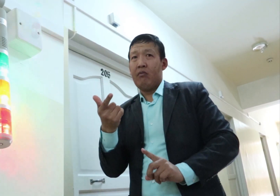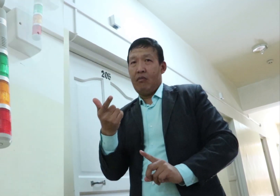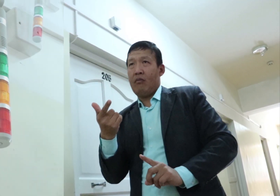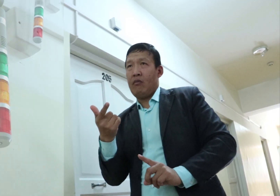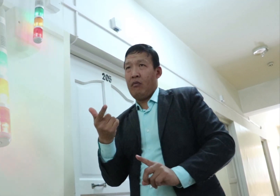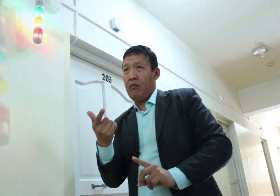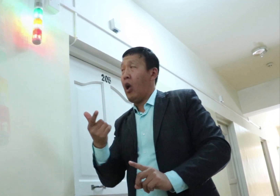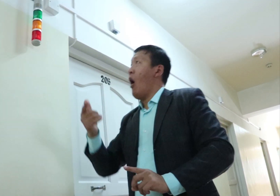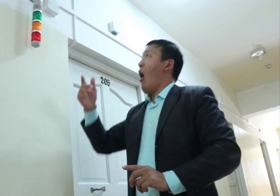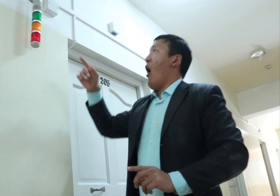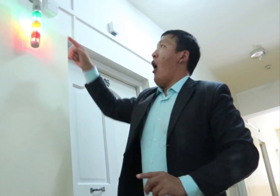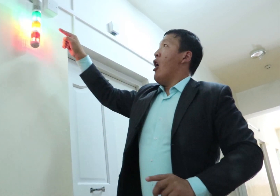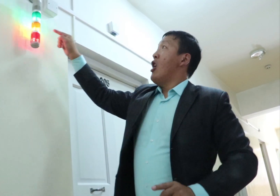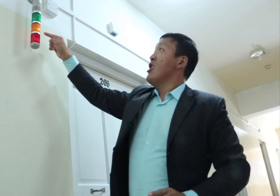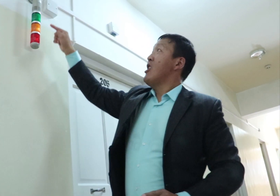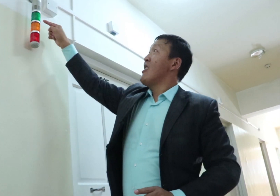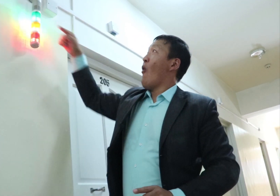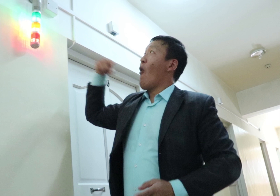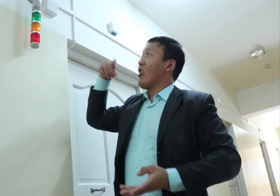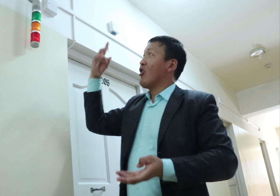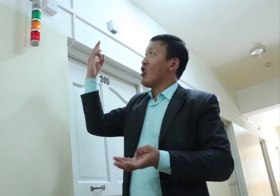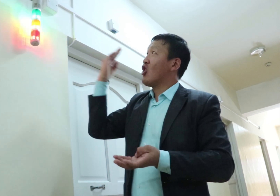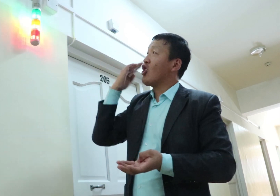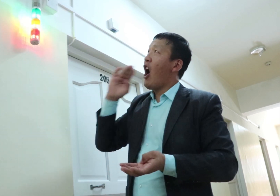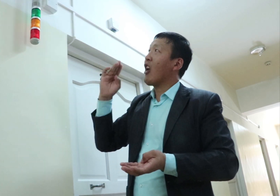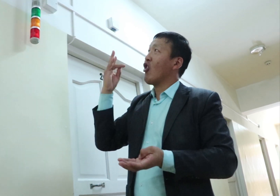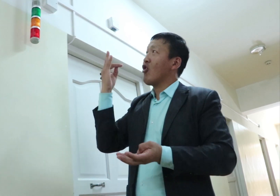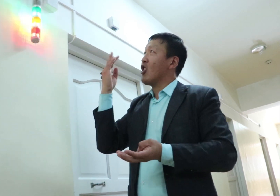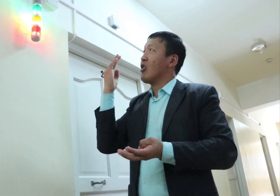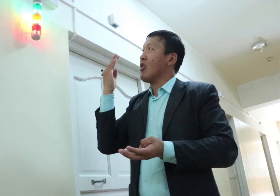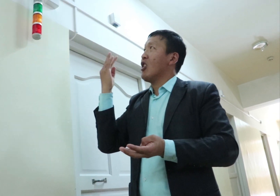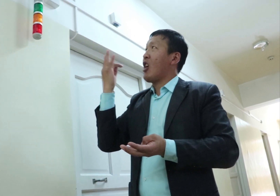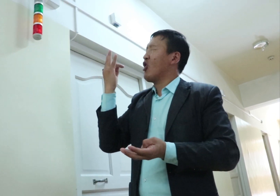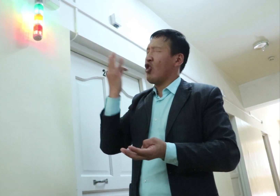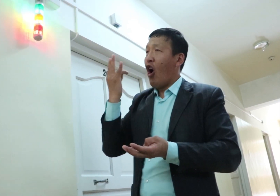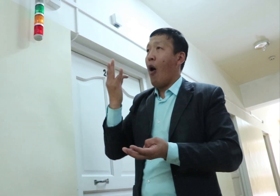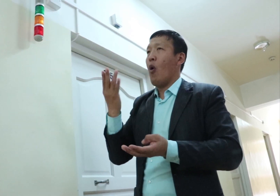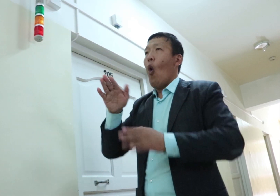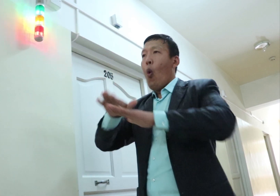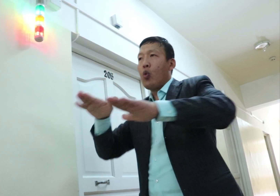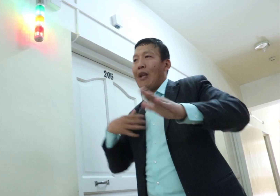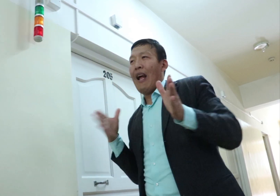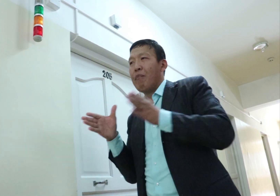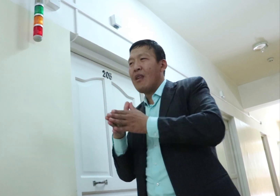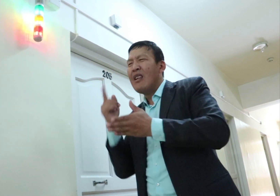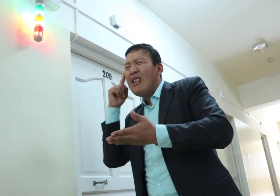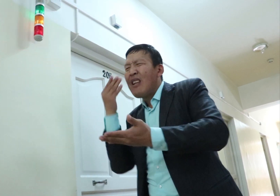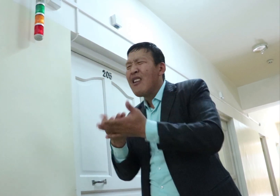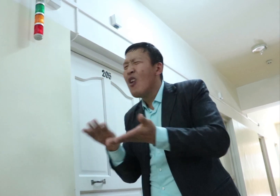тэ онцгой байдал. За энэ шар ногоон гэрлийг баяжтэй тэ хүүхдүүдтэйг бид нэр